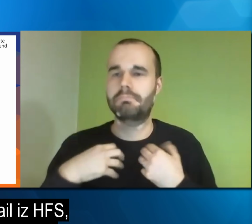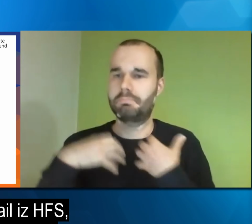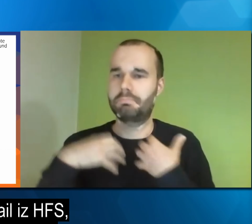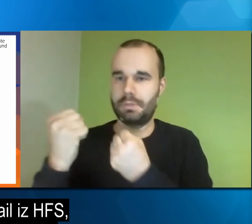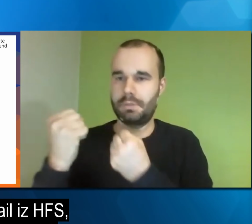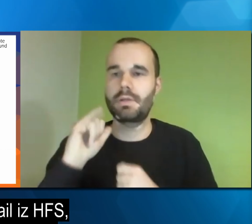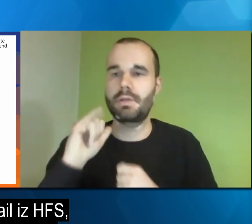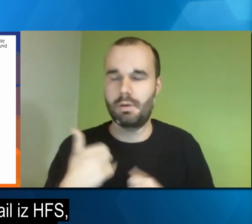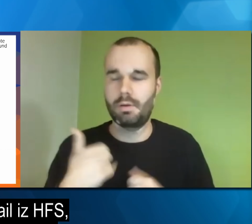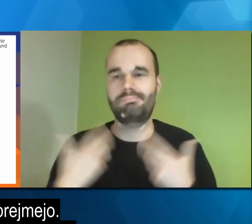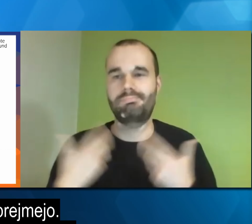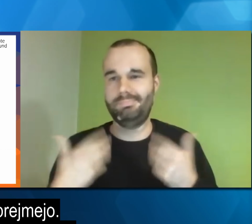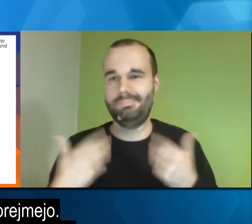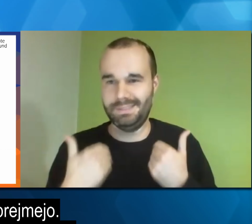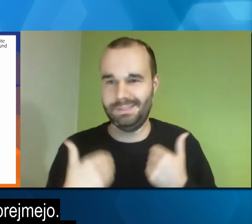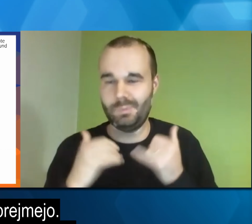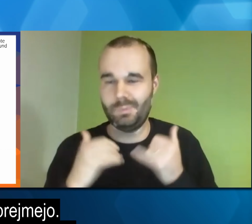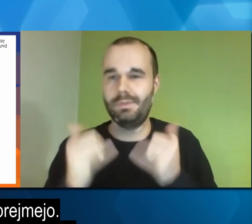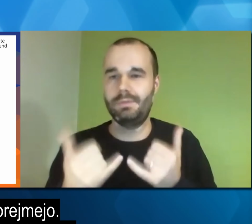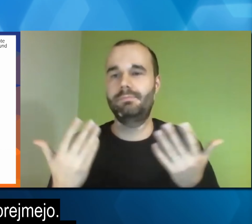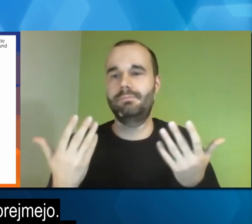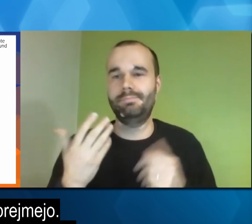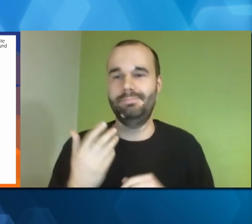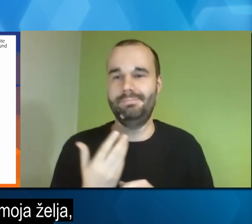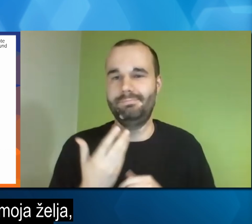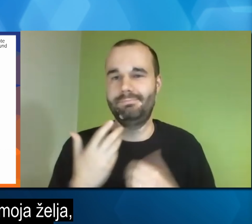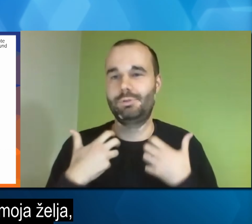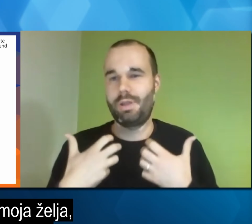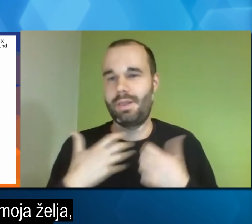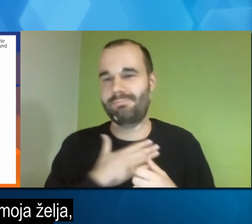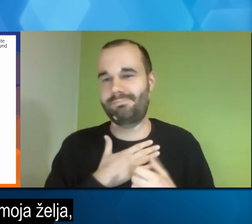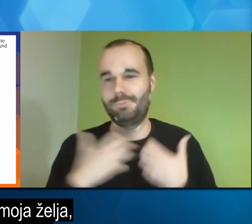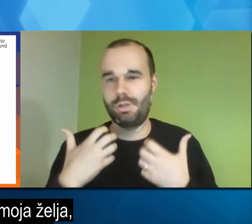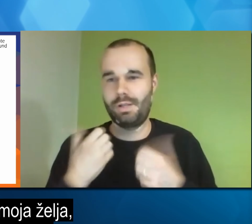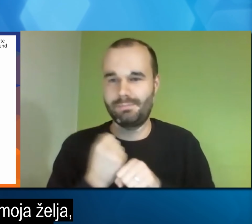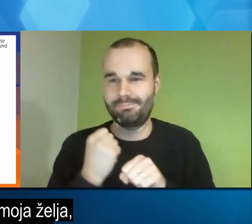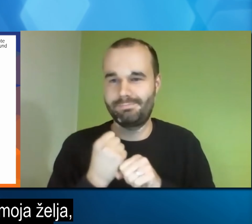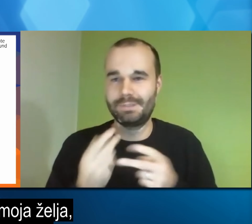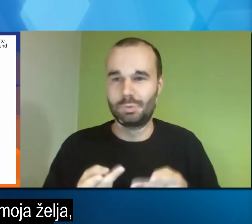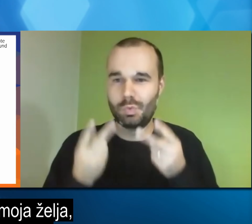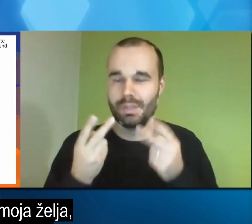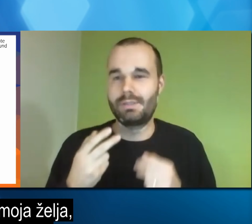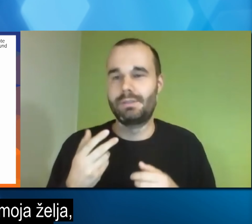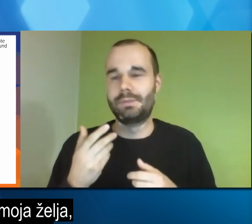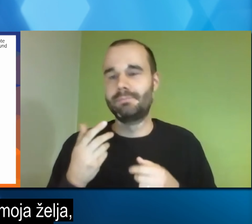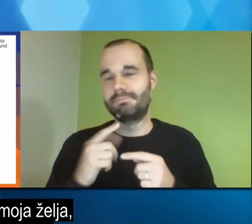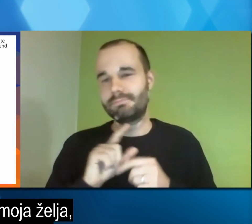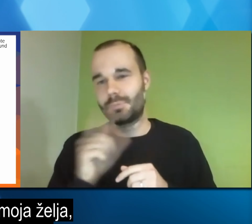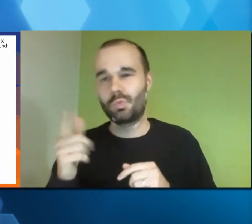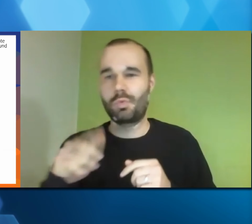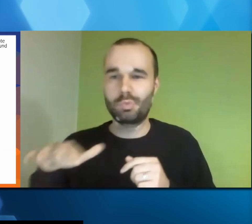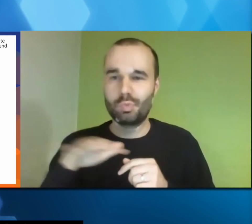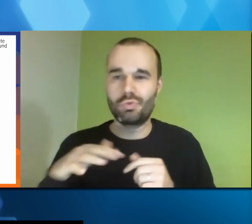iz HFS-a, da so se odločili, da me sprejmejo. Seveda sem bil vesel, ker je bila to moja želja, da bi tam